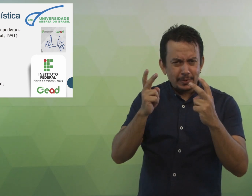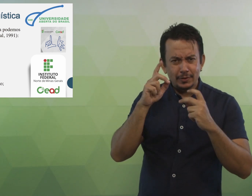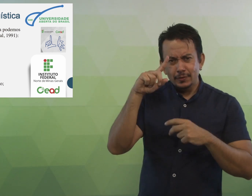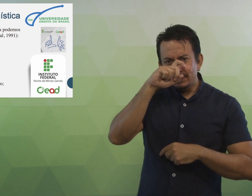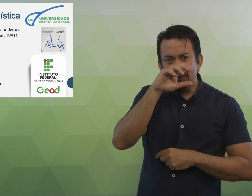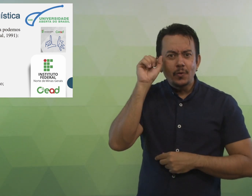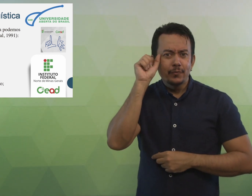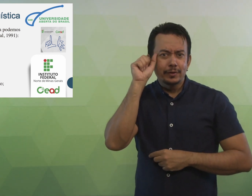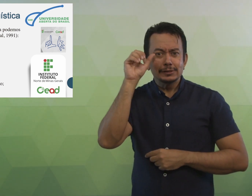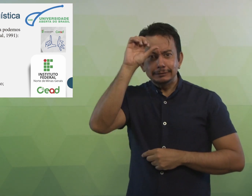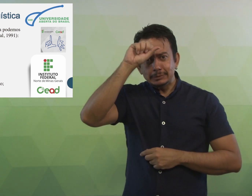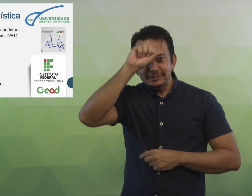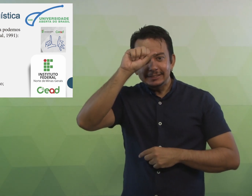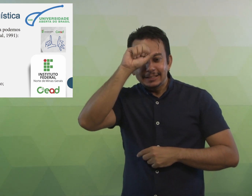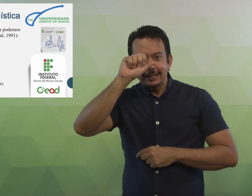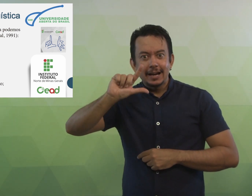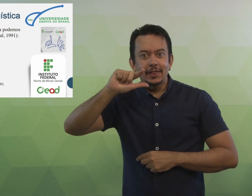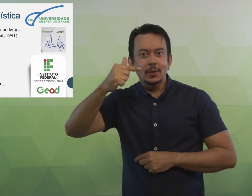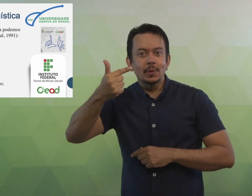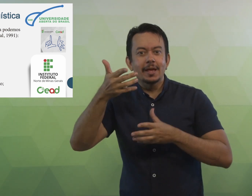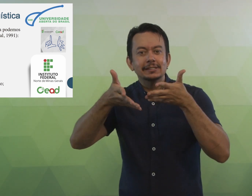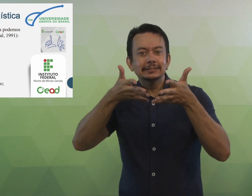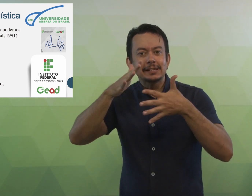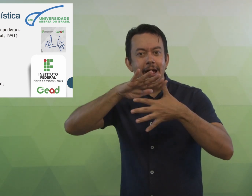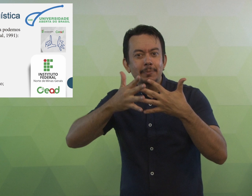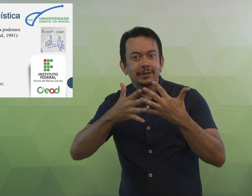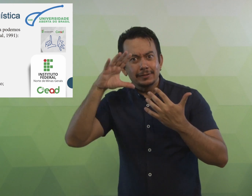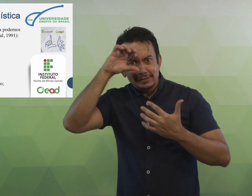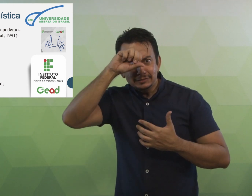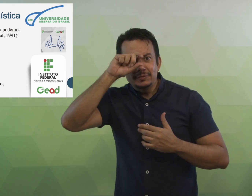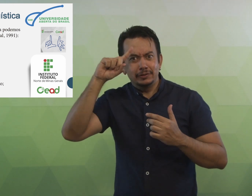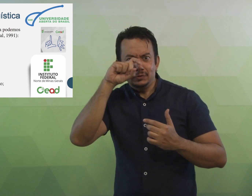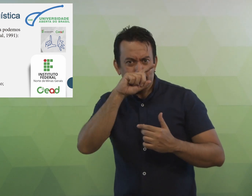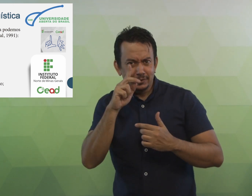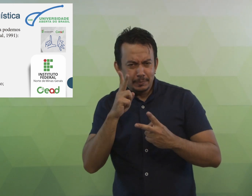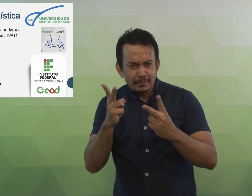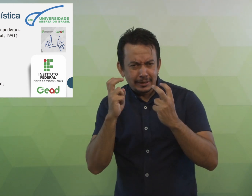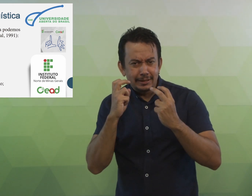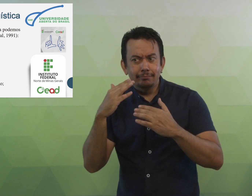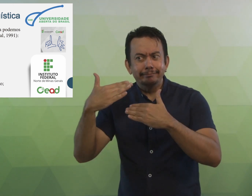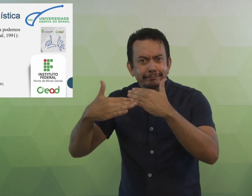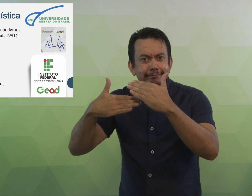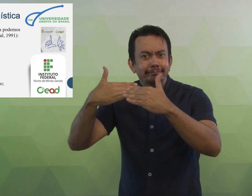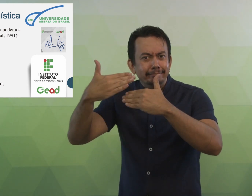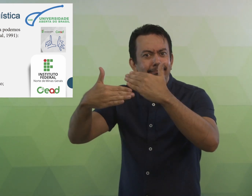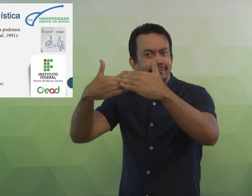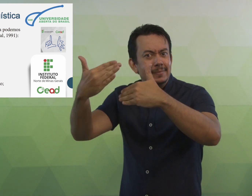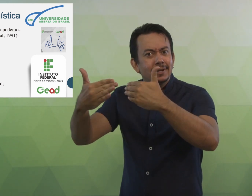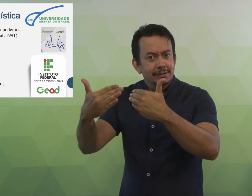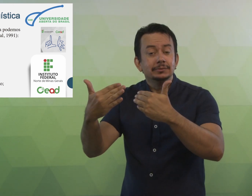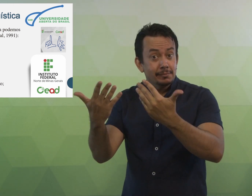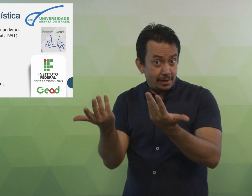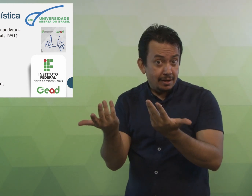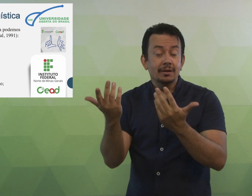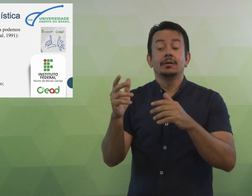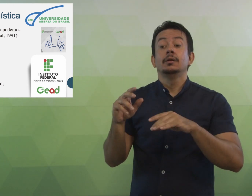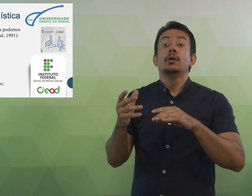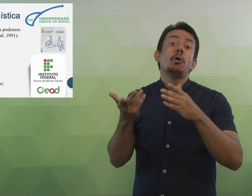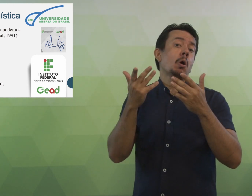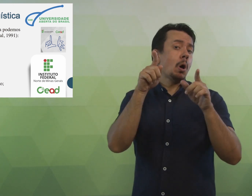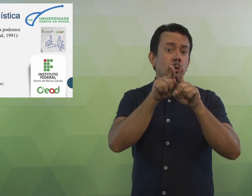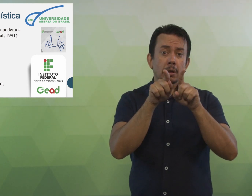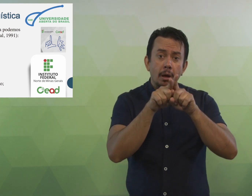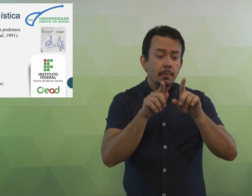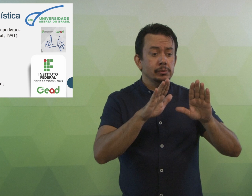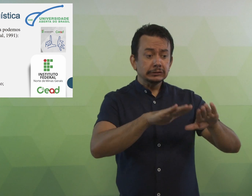observa nesse processamento a nível textual e discursivo se a pessoa consegue ter um nível melhor de conhecimento,